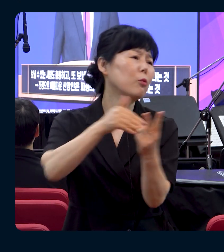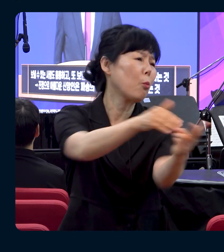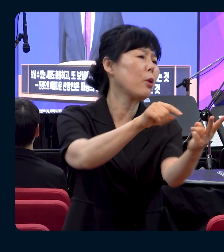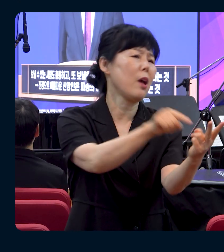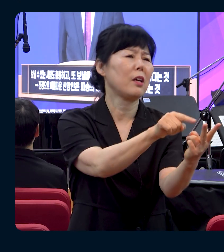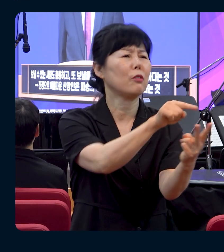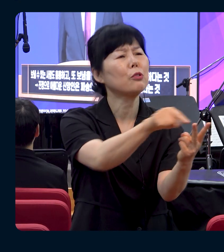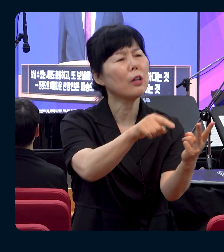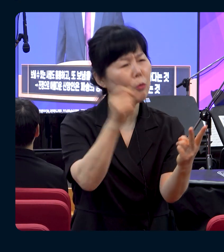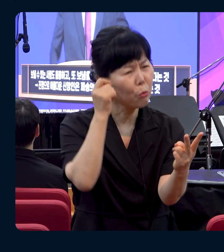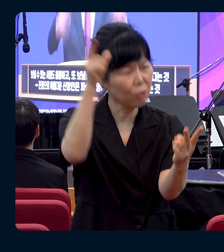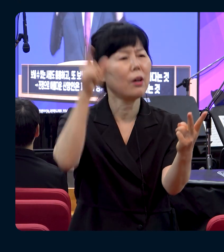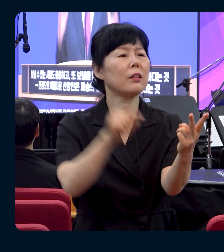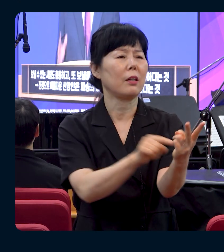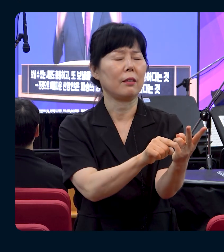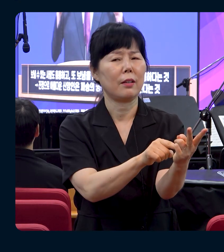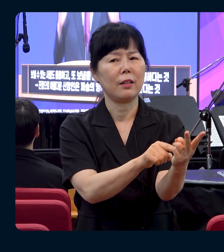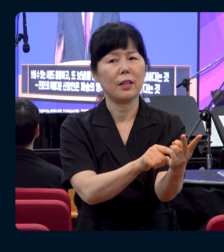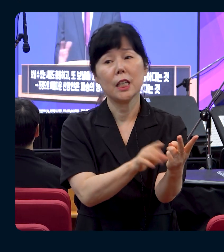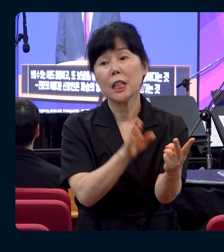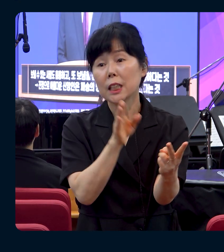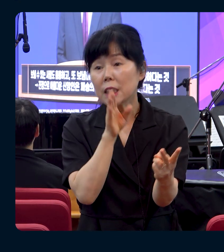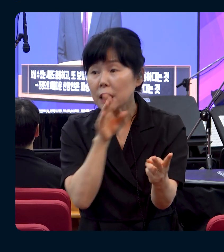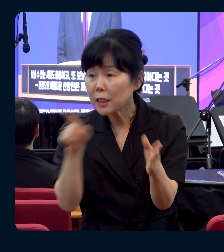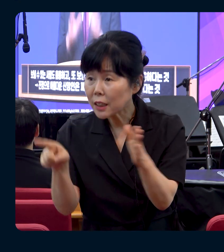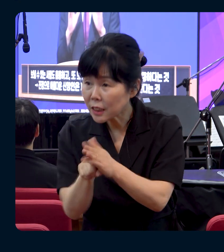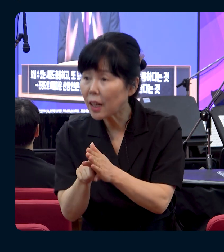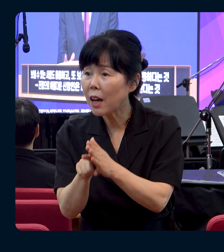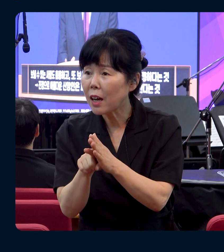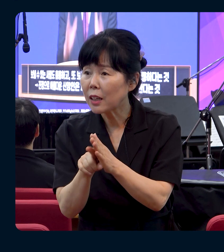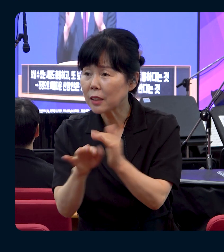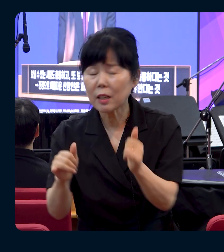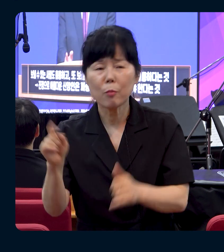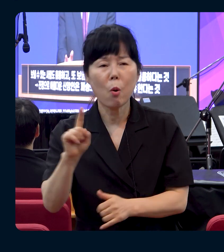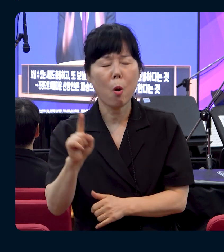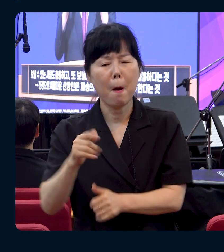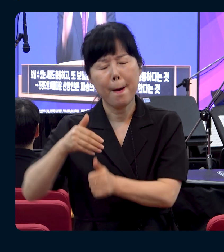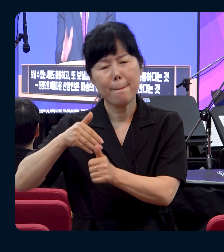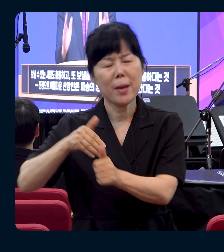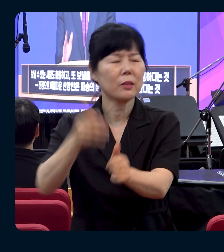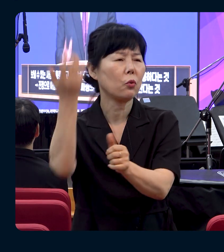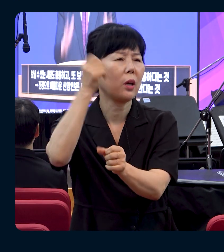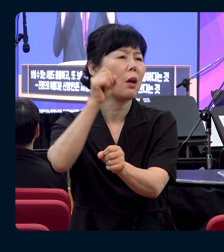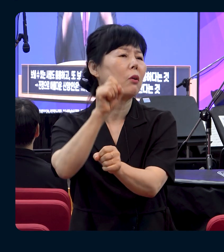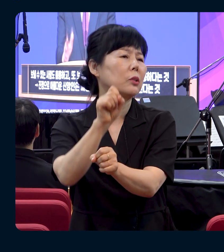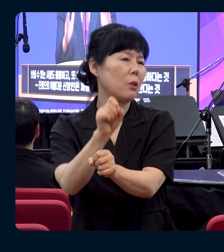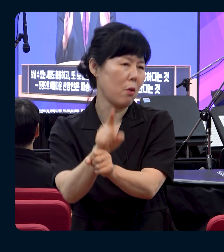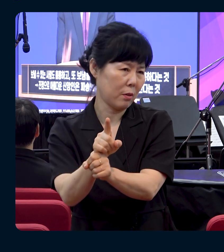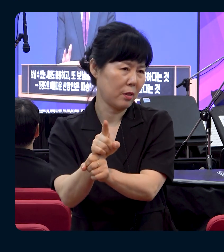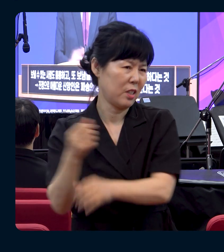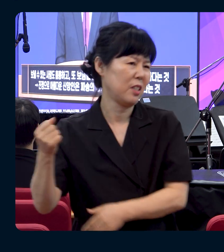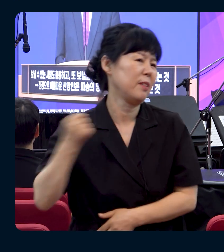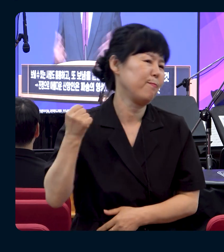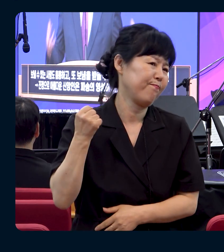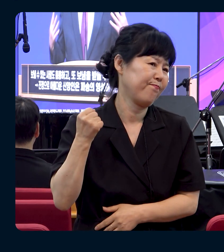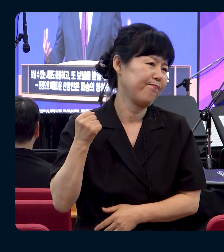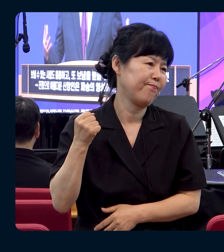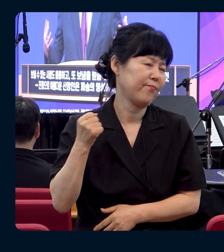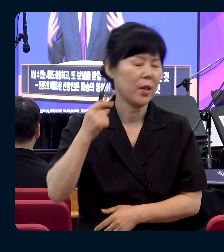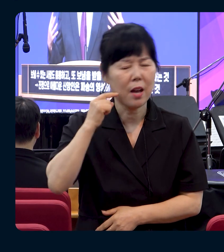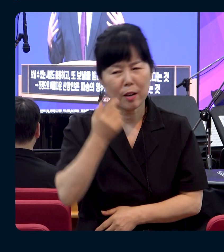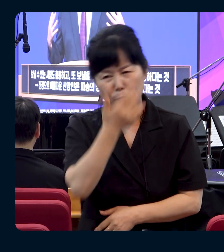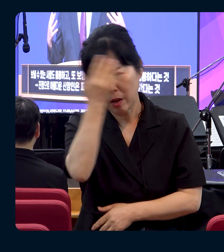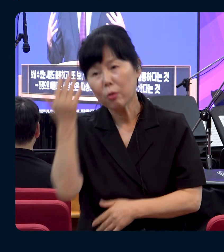것. 진정으로 아름다운 신앙인은 파송의 영성이 아름다워야 한다는 것. 이런